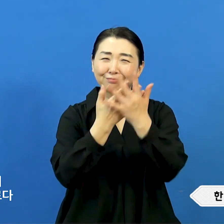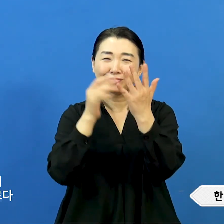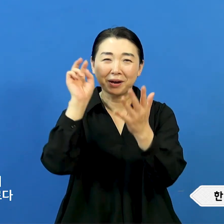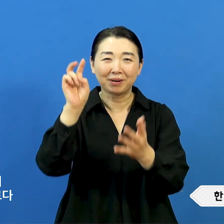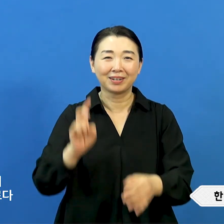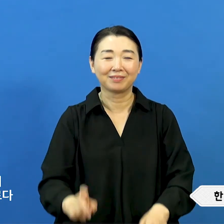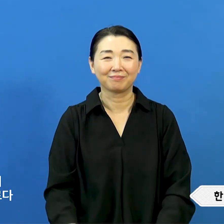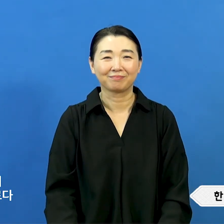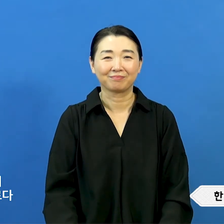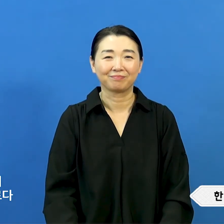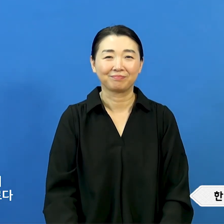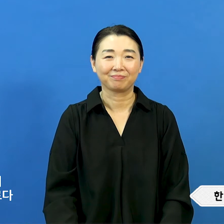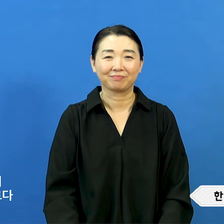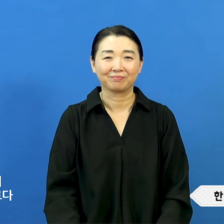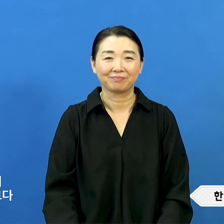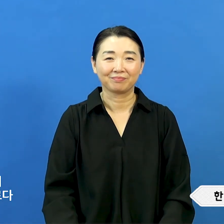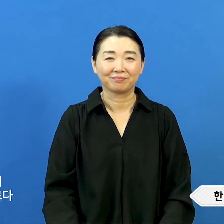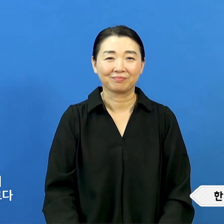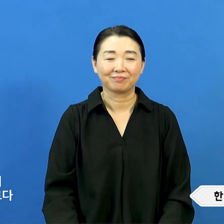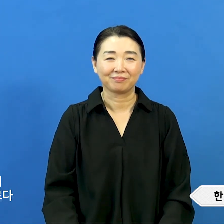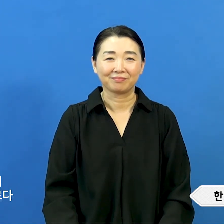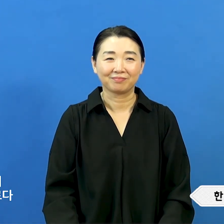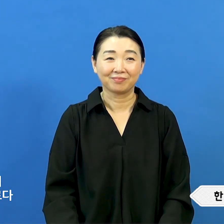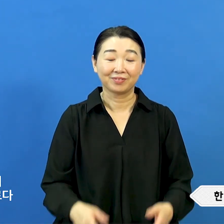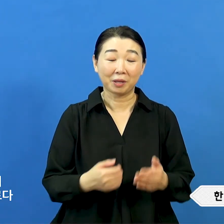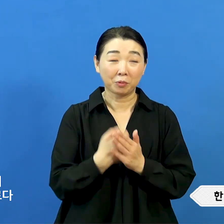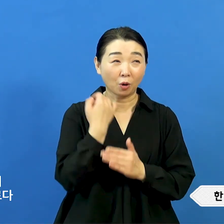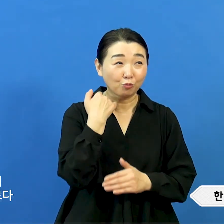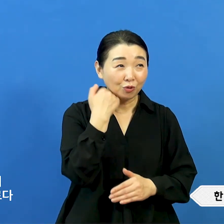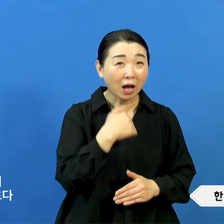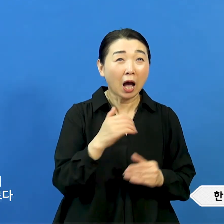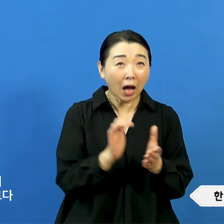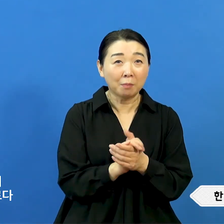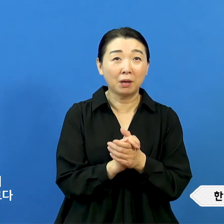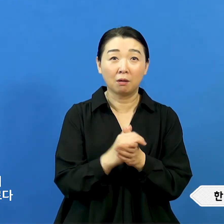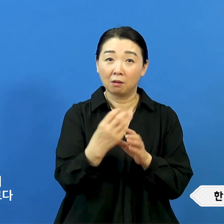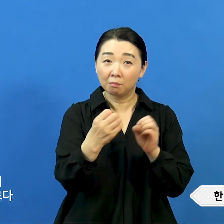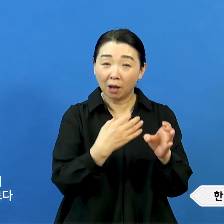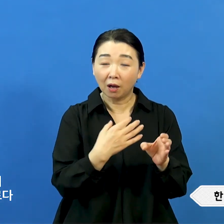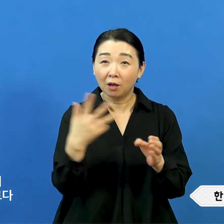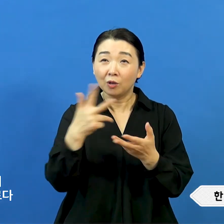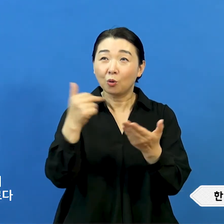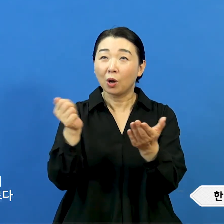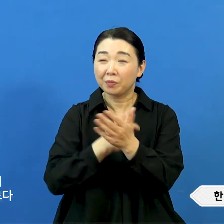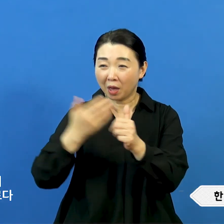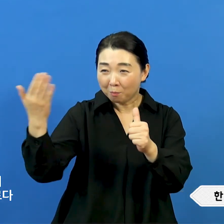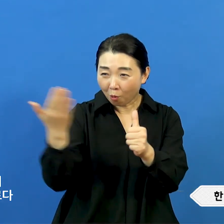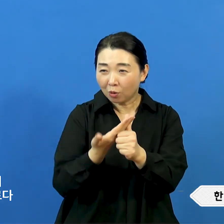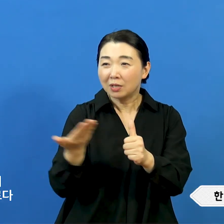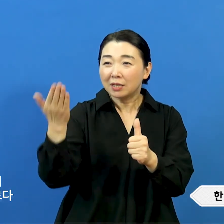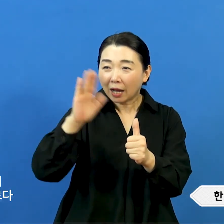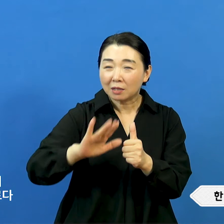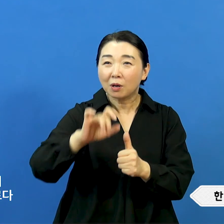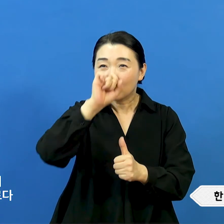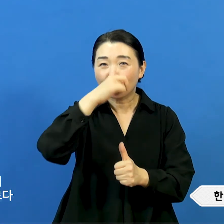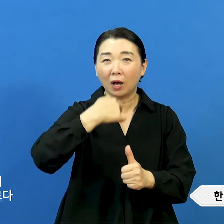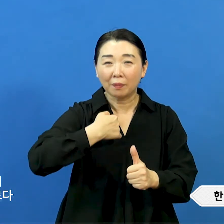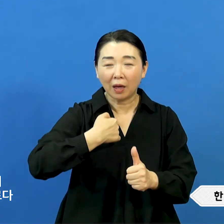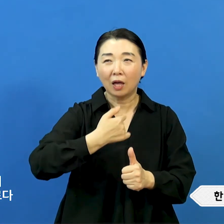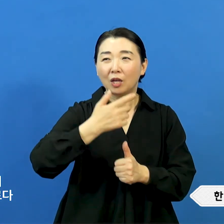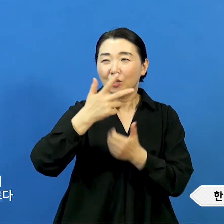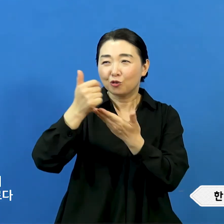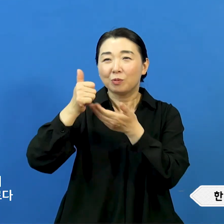모양이지요. 그러니까 한쪽 구석에서 아멘, 여호와가 내 목을 잘라도 좋습니다, 나는 주님을